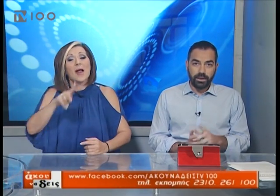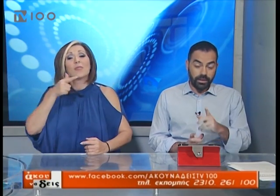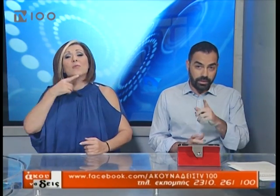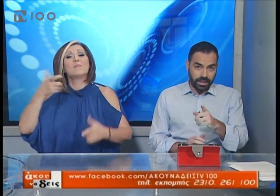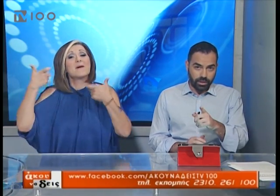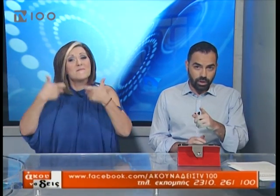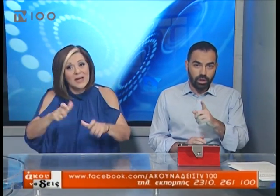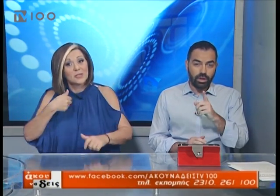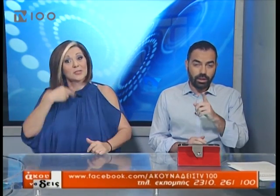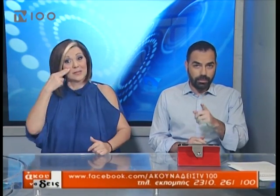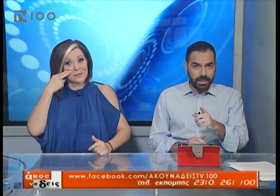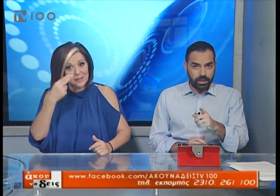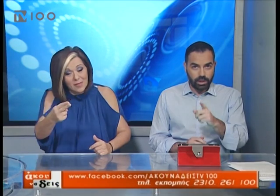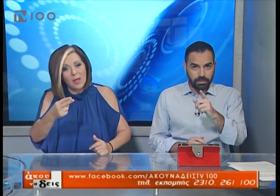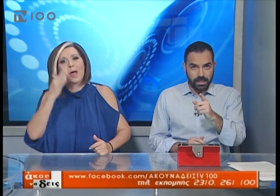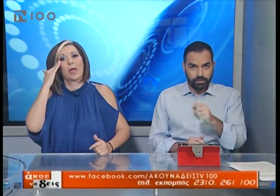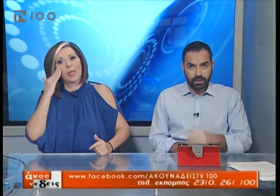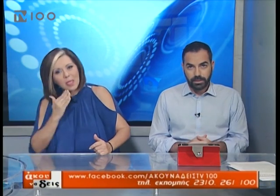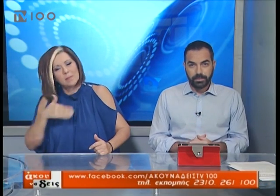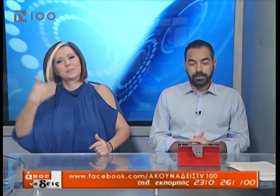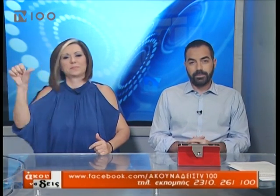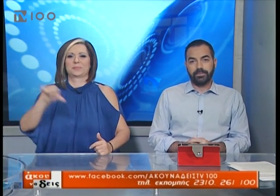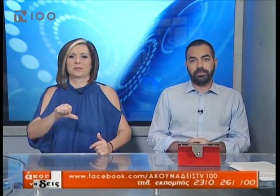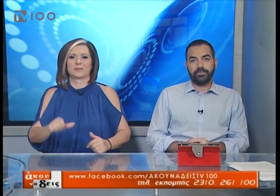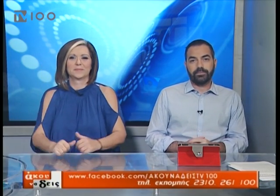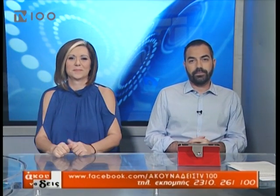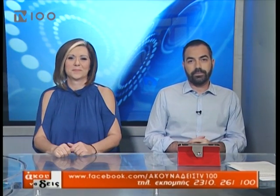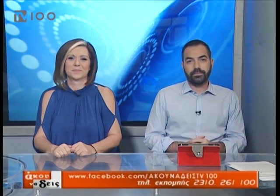κλιπ. Δείτε το, θαυμάστε το και επιστρέφουμε.